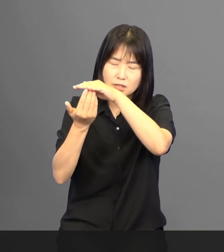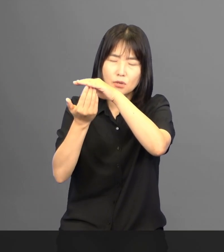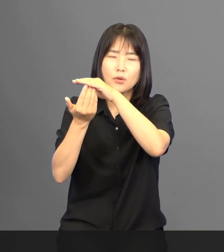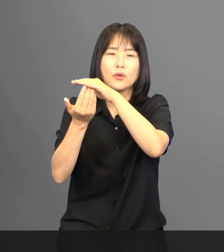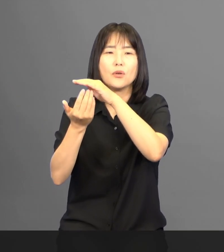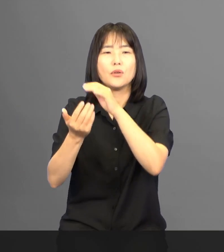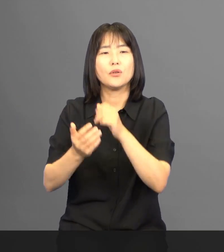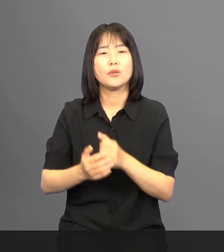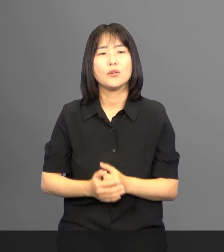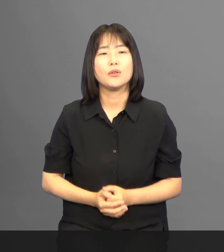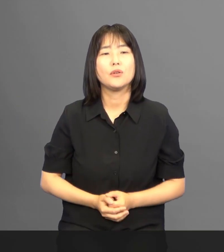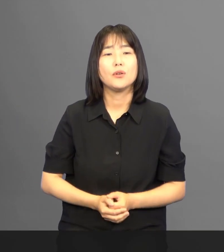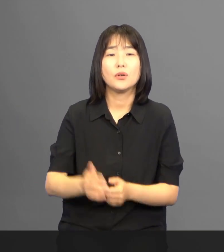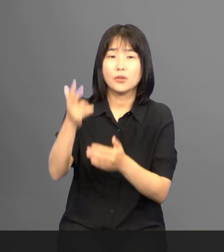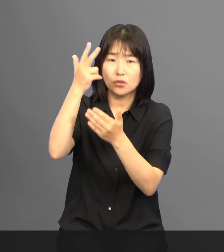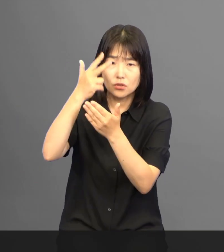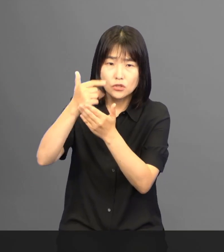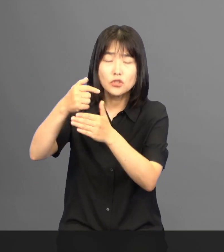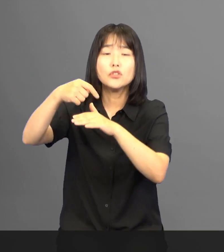이루어지도록